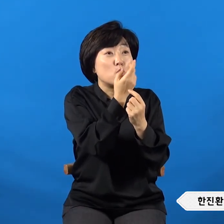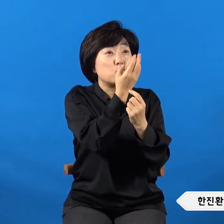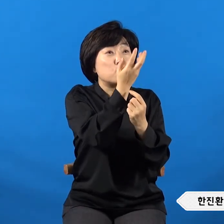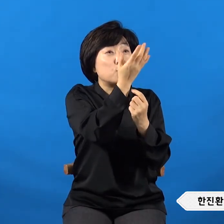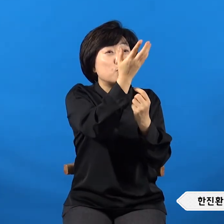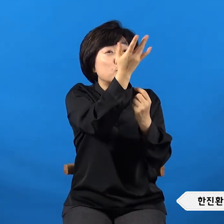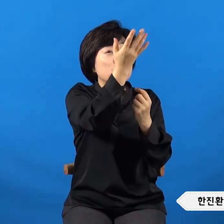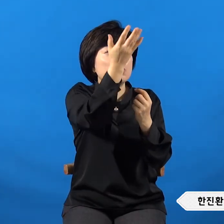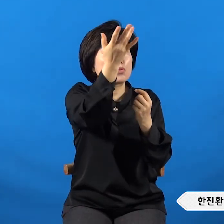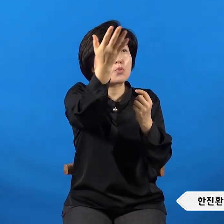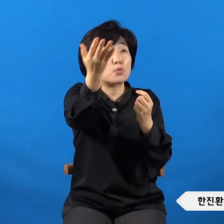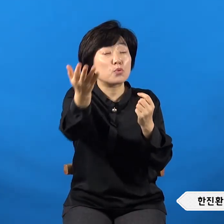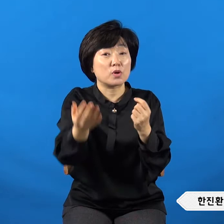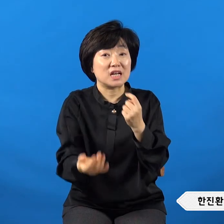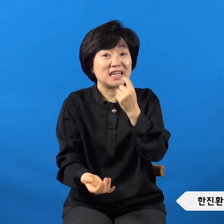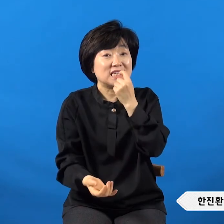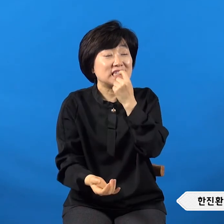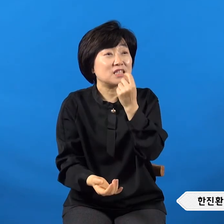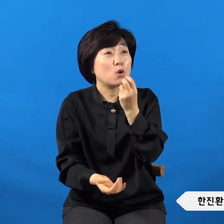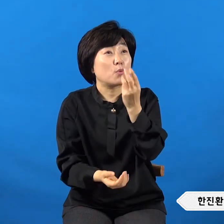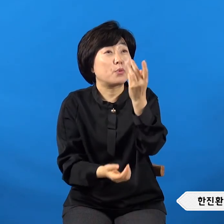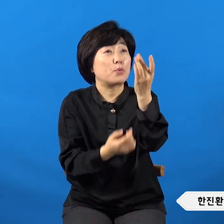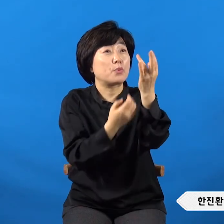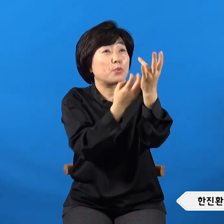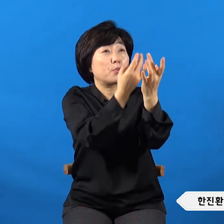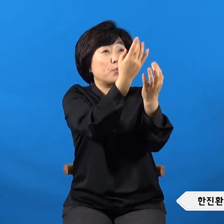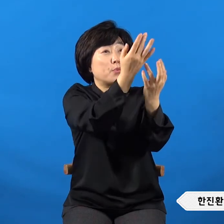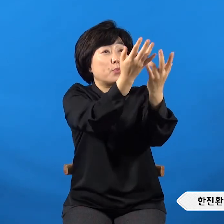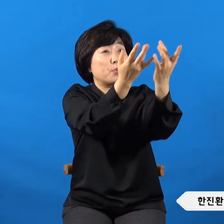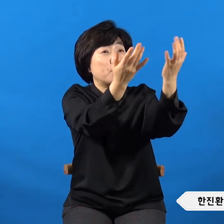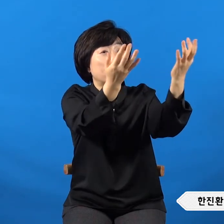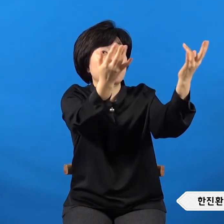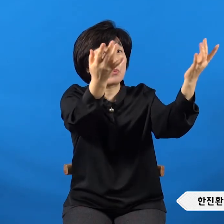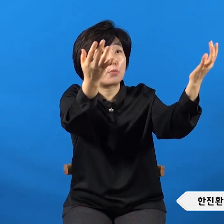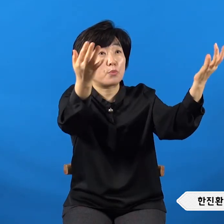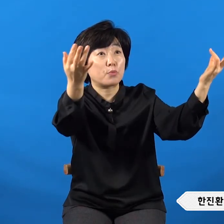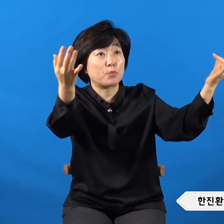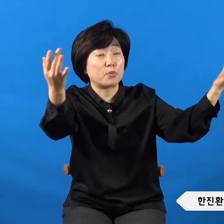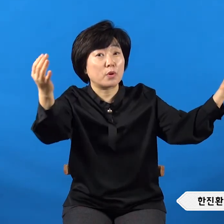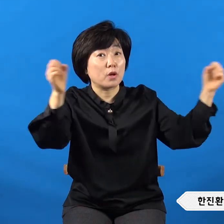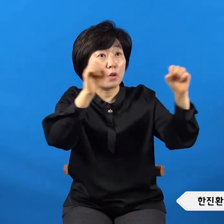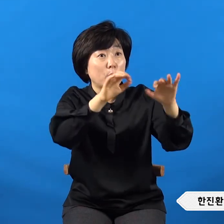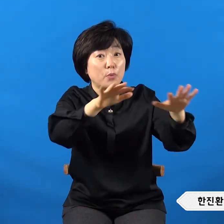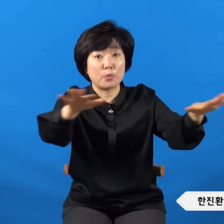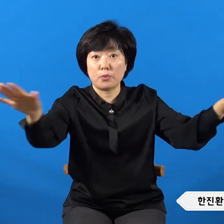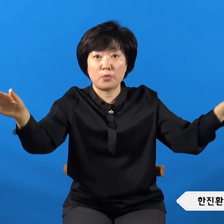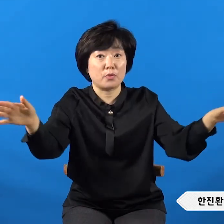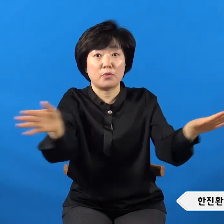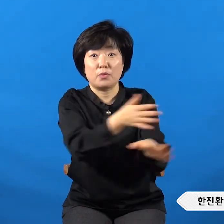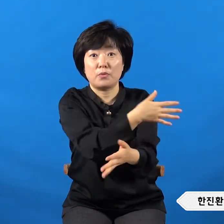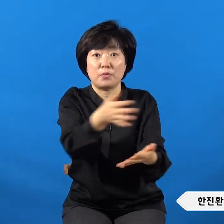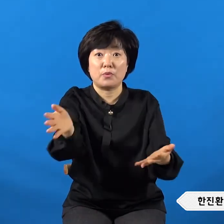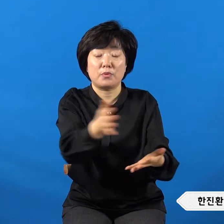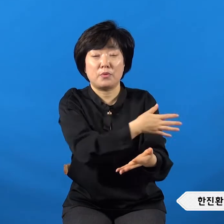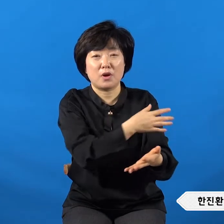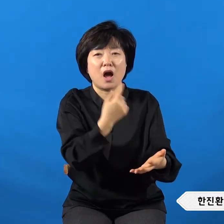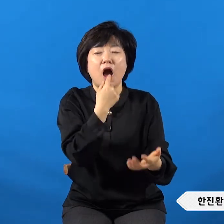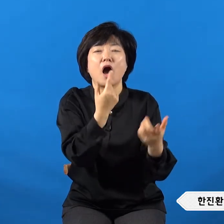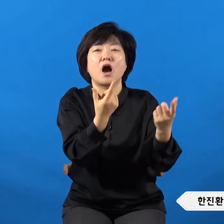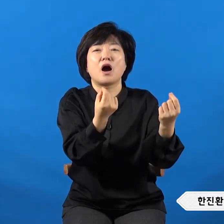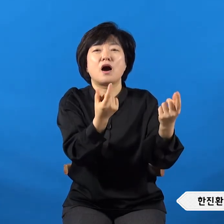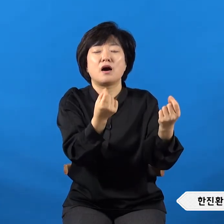밖에 나가서 후 하고 입김을 불면 잠시 허공에 포물선을 그리다가 사라지지 않습니까?